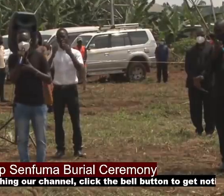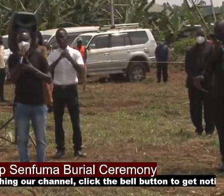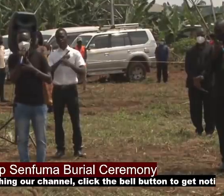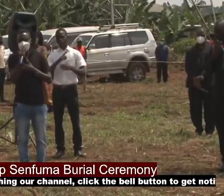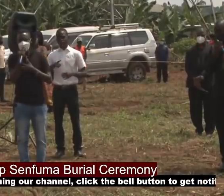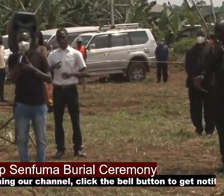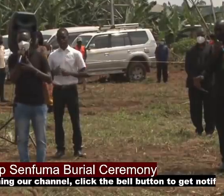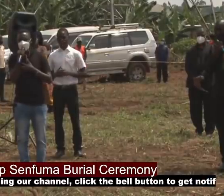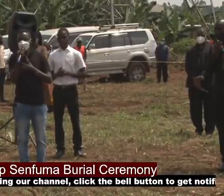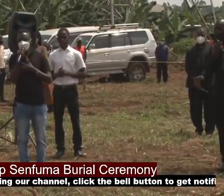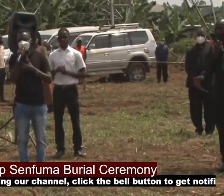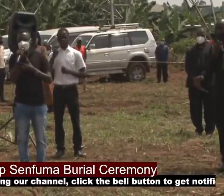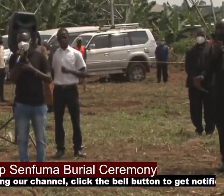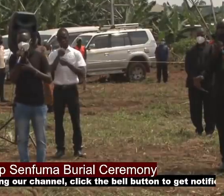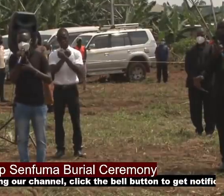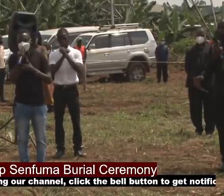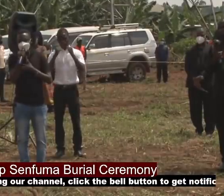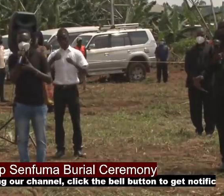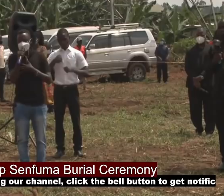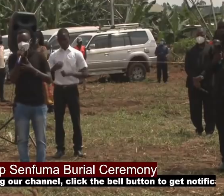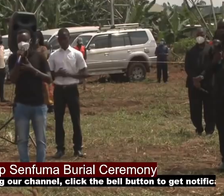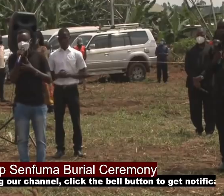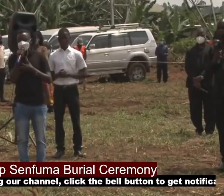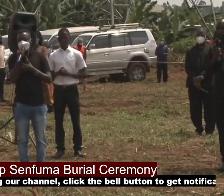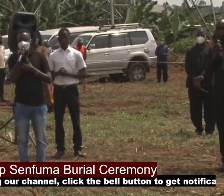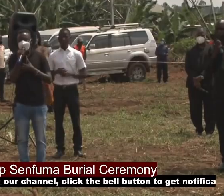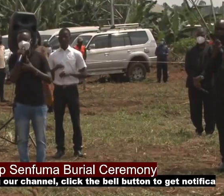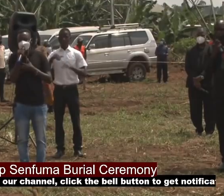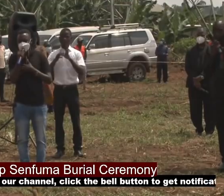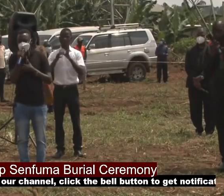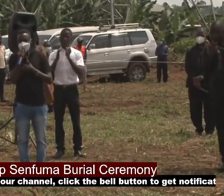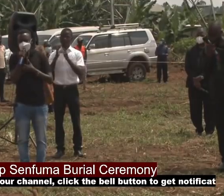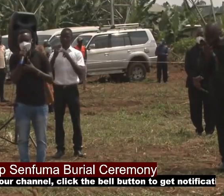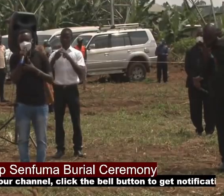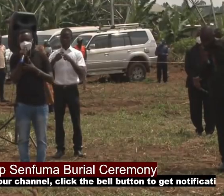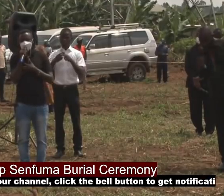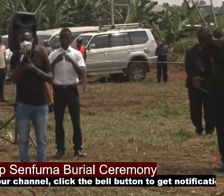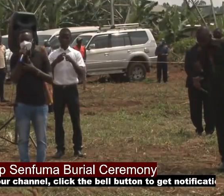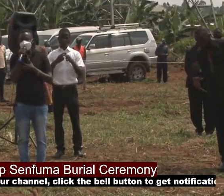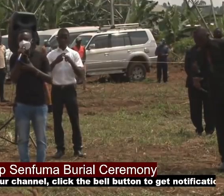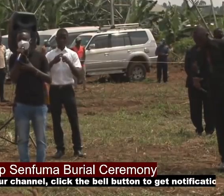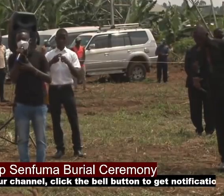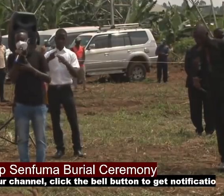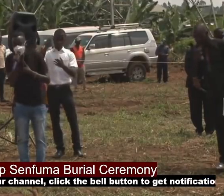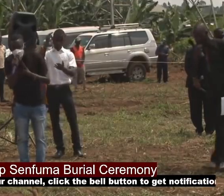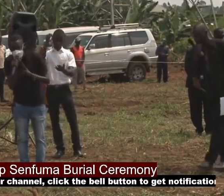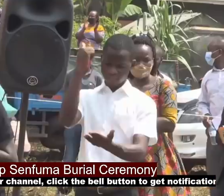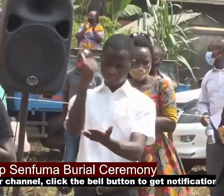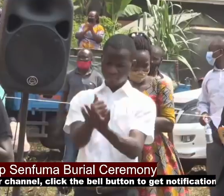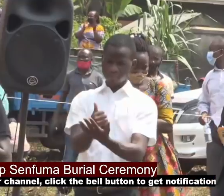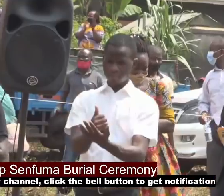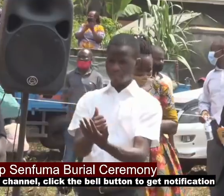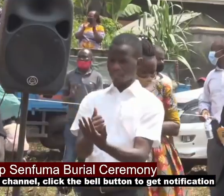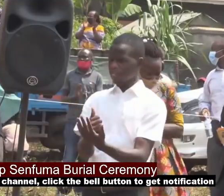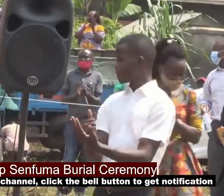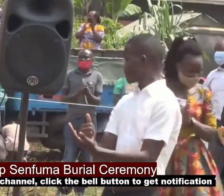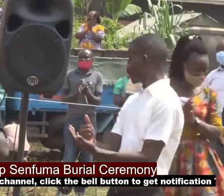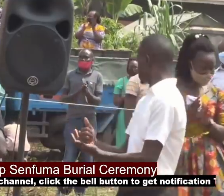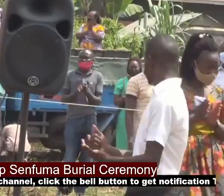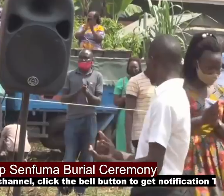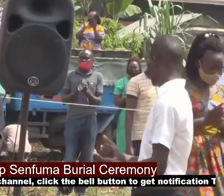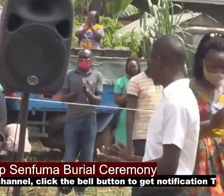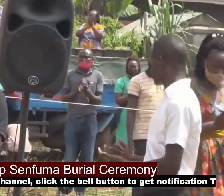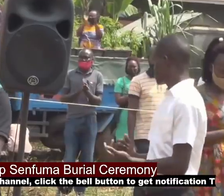Mukama. Webale Mukama. Olw'okundokola. Olw'okundokola. Mulinnya erya Yesu. Mulinnya erya Yesu. Amiina. Amiina.